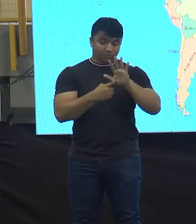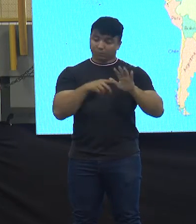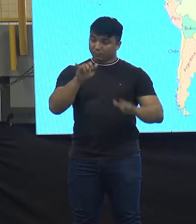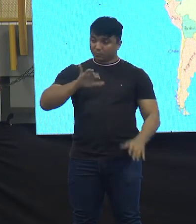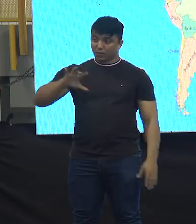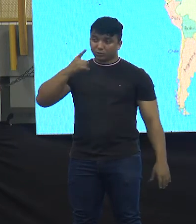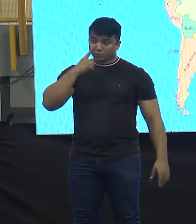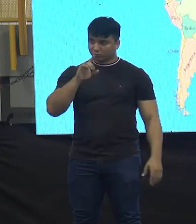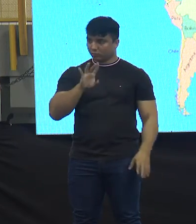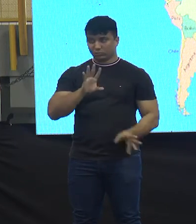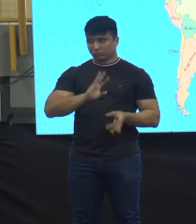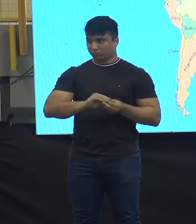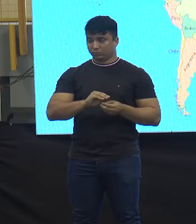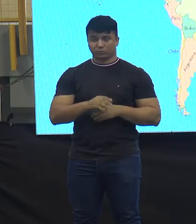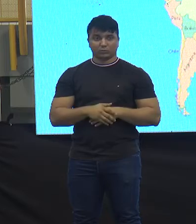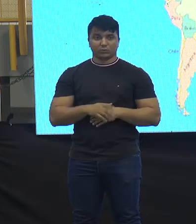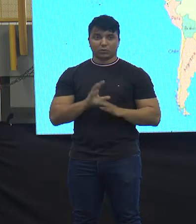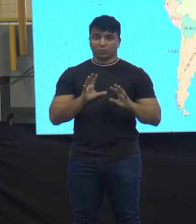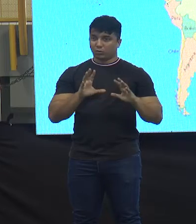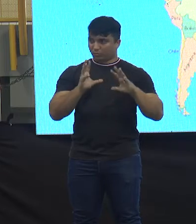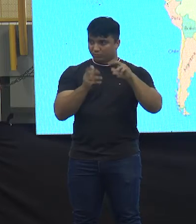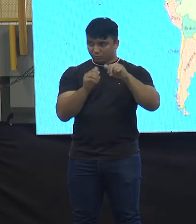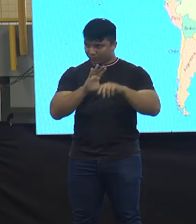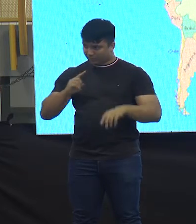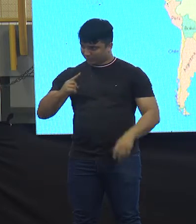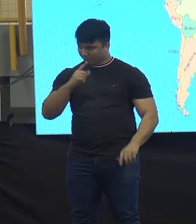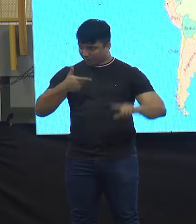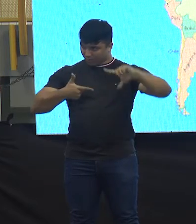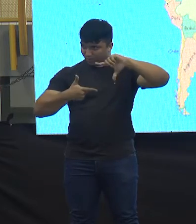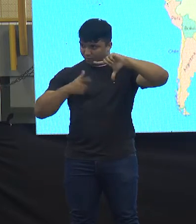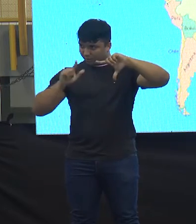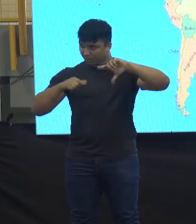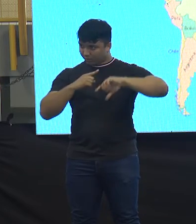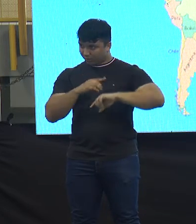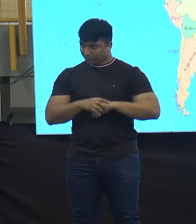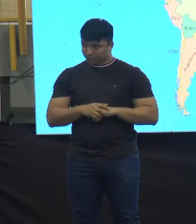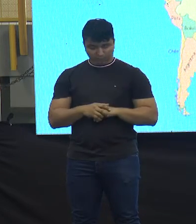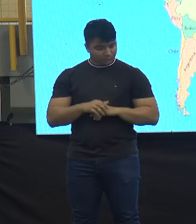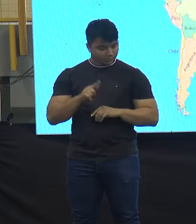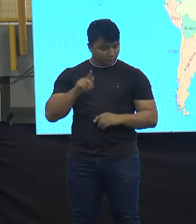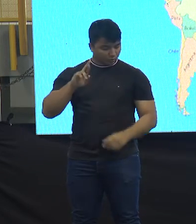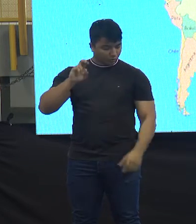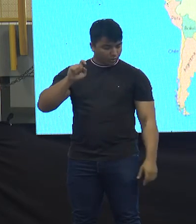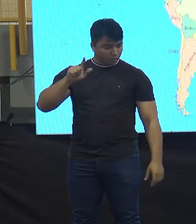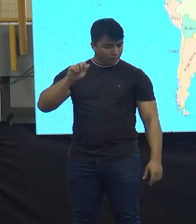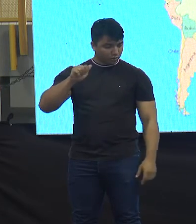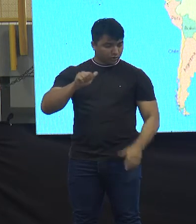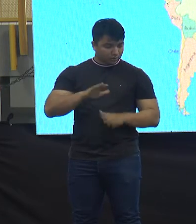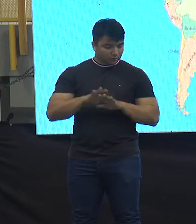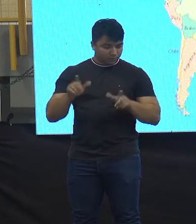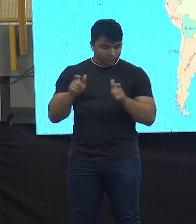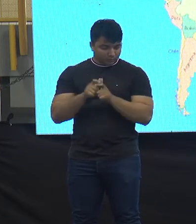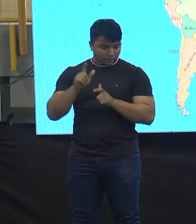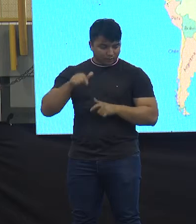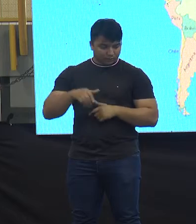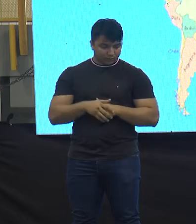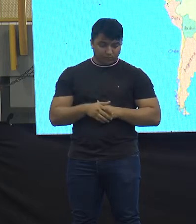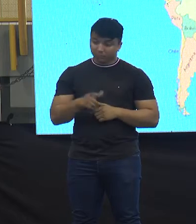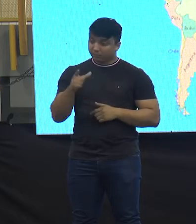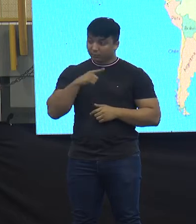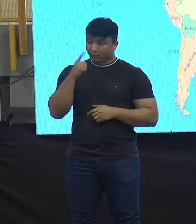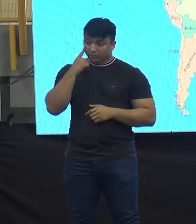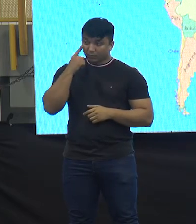uma ilustração. O mundo não é assim. A Groenlândia não é desse tamanho. O problema é que quando você